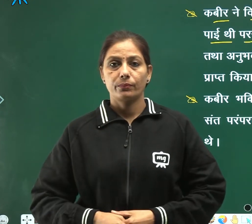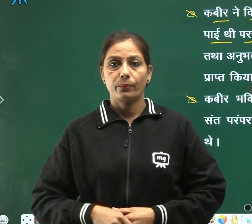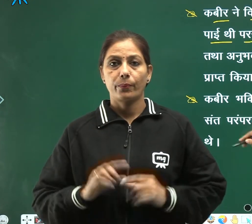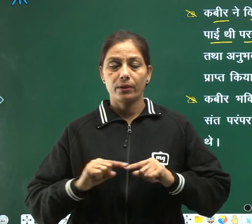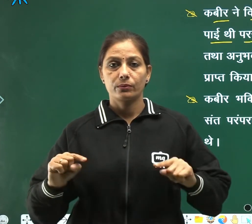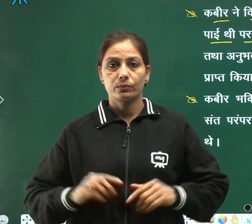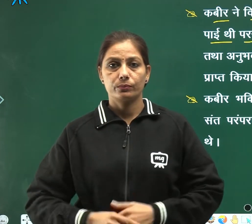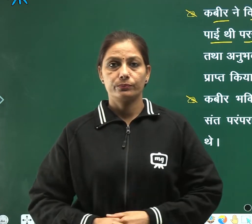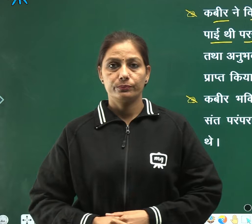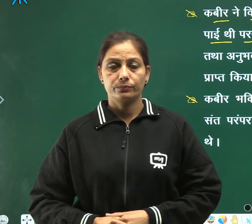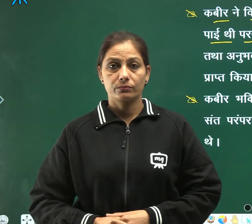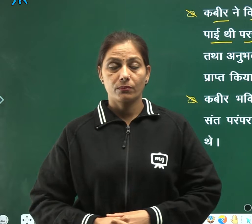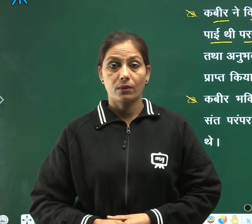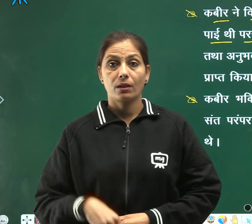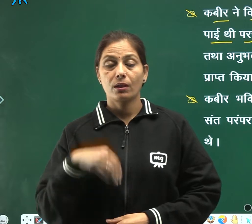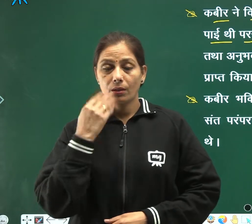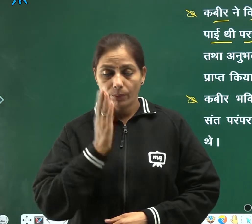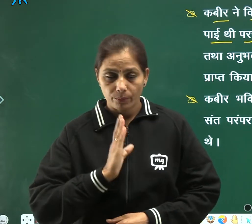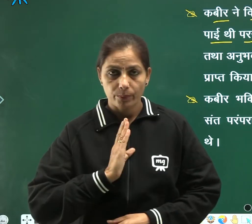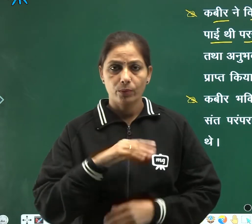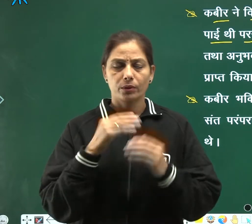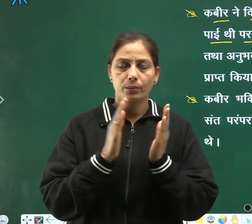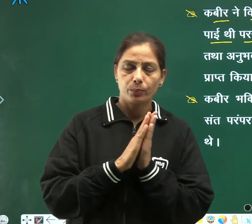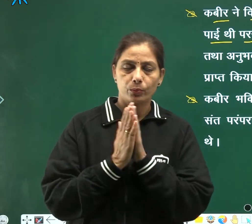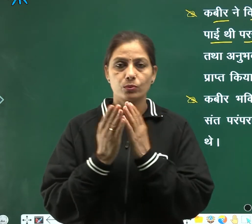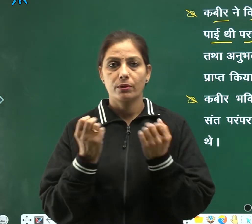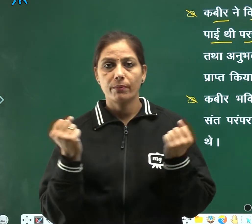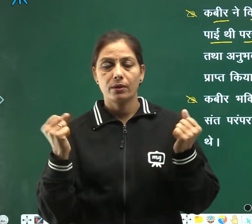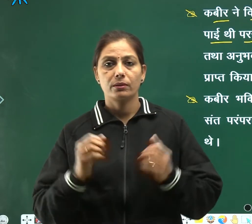परंतु सत्संग,